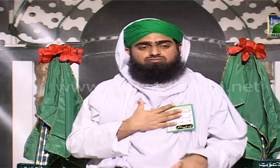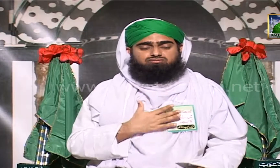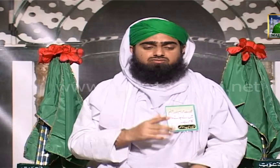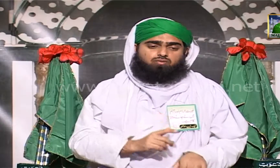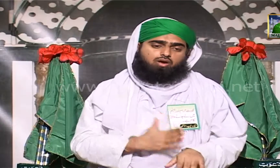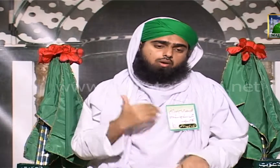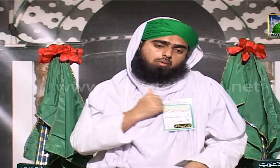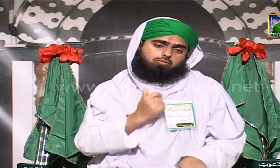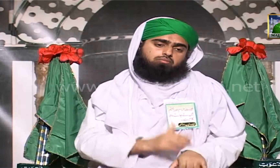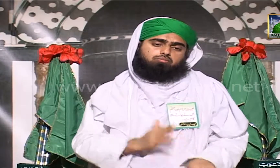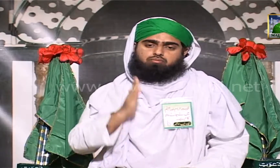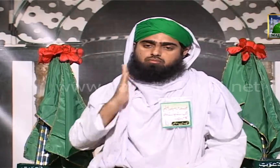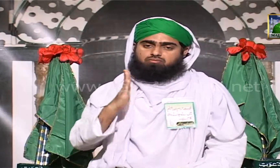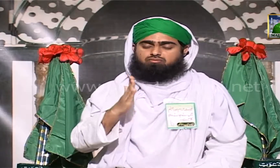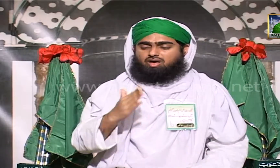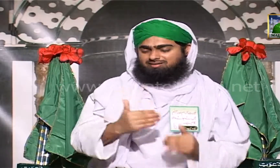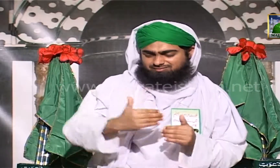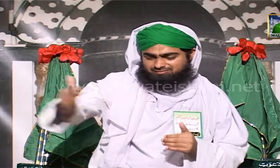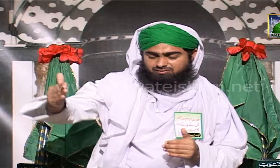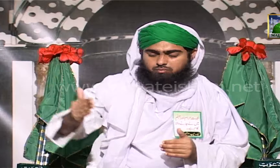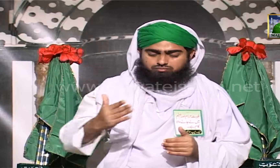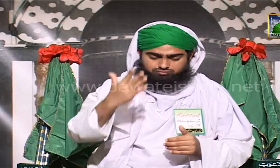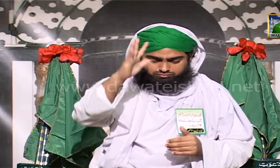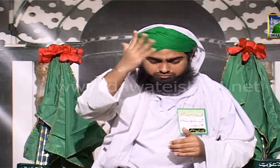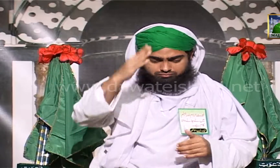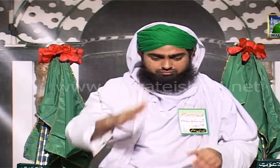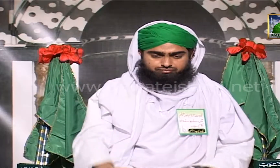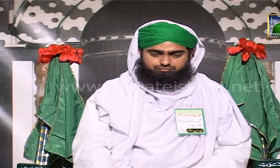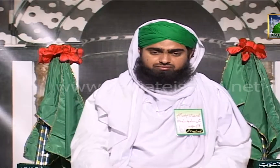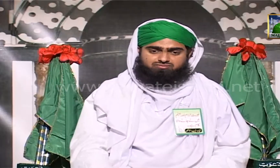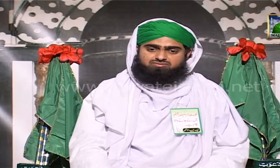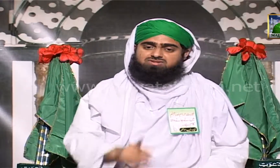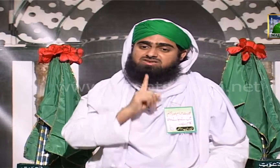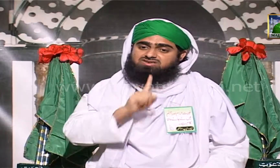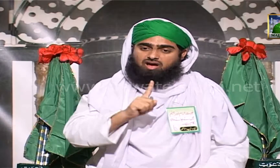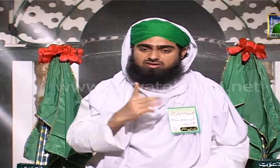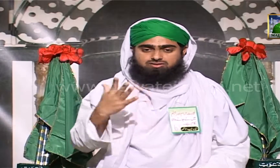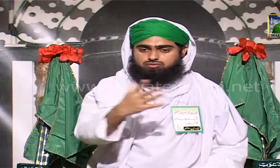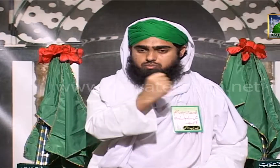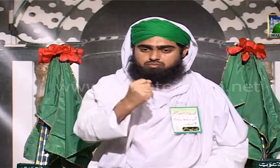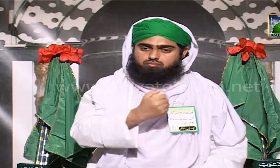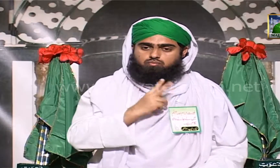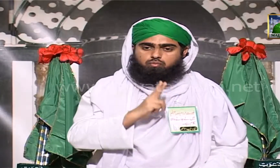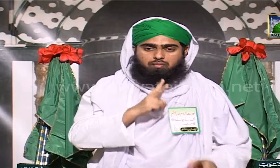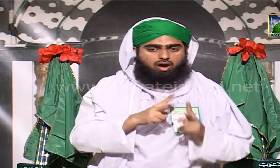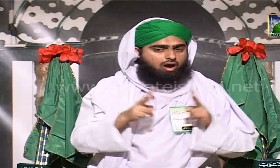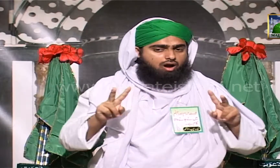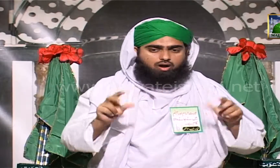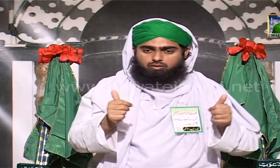ہے اس کو کوئی ٹال نہیں سکتا۔ تو اگر سچ کو نہیں اپنایا، اے غوث پاک کے ماننے والوں، اگر